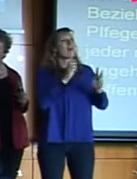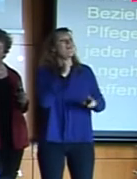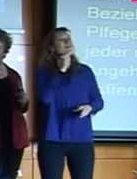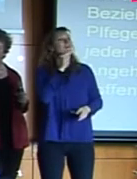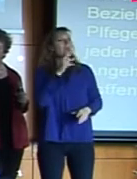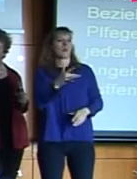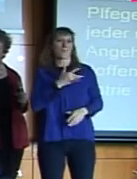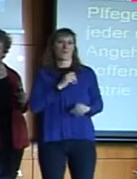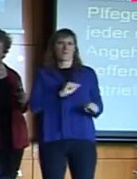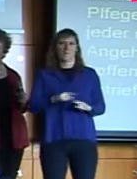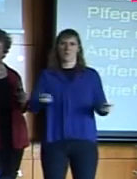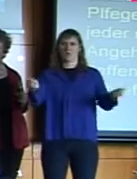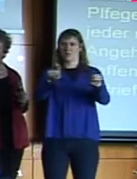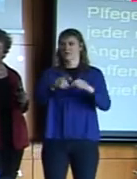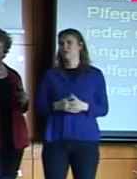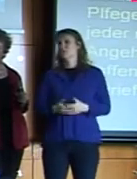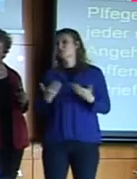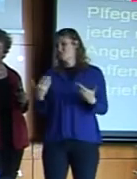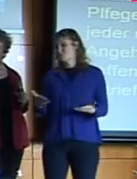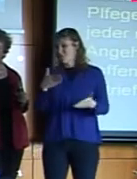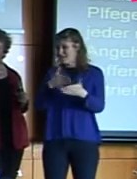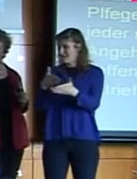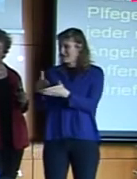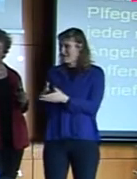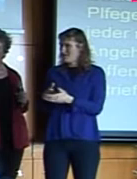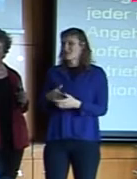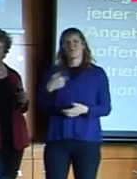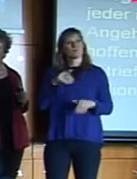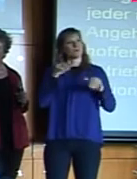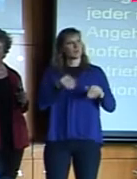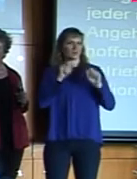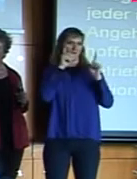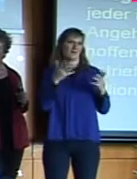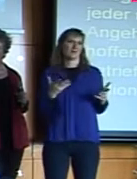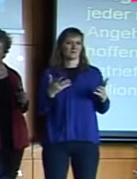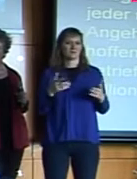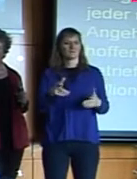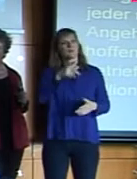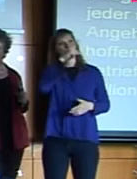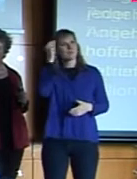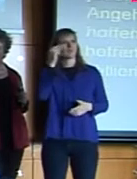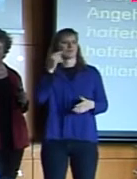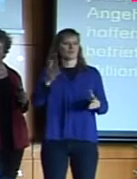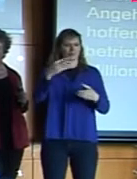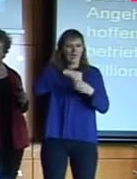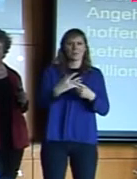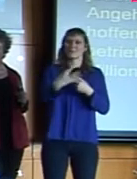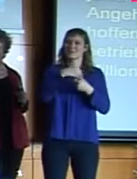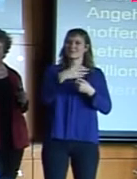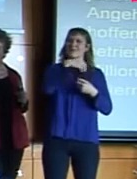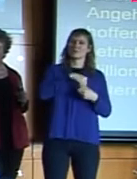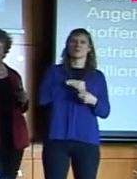Tag davon betroffen sein. Und an diesen Barrieren zu rütteln, Menschen einzubinden,